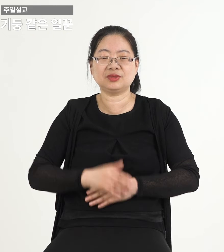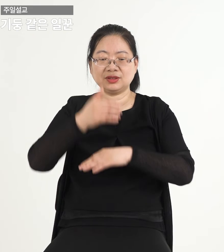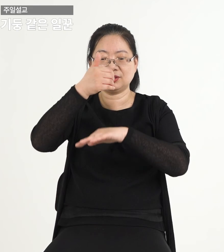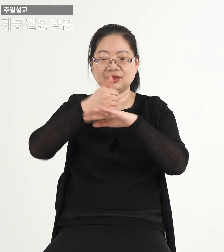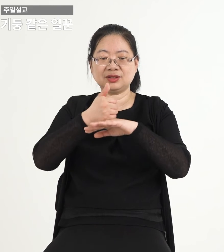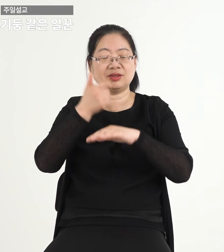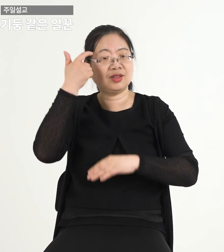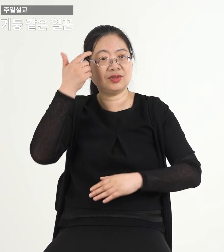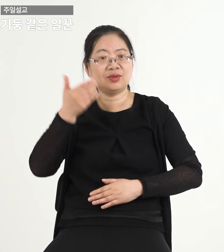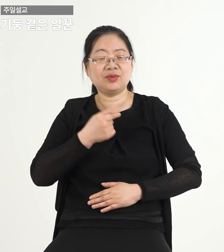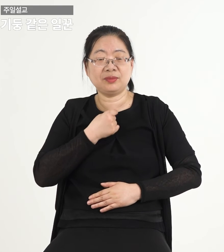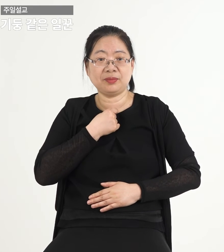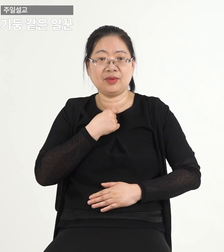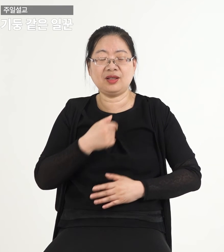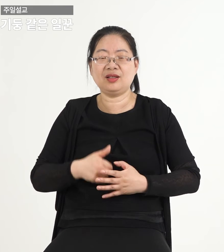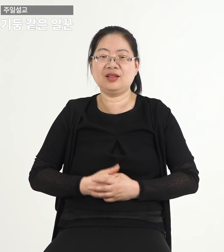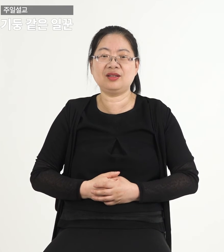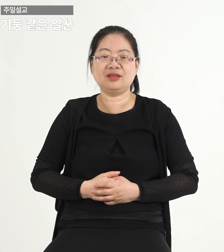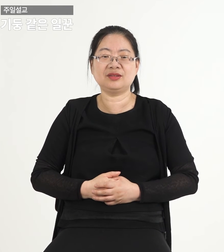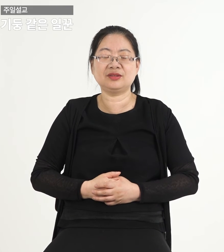마지막으로 한번 여쭤볼게요.